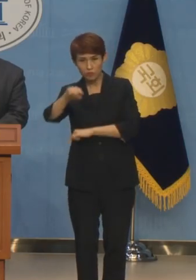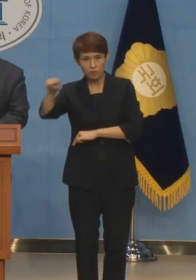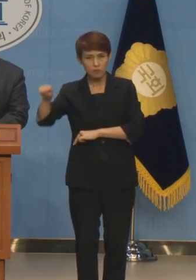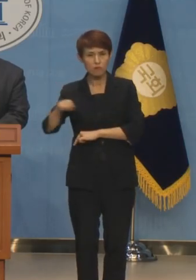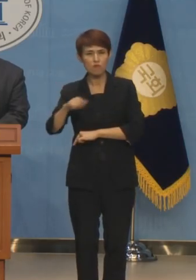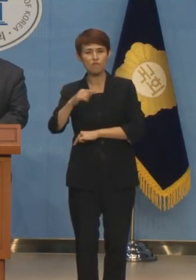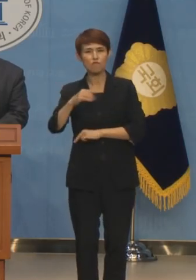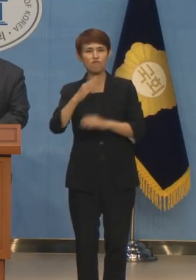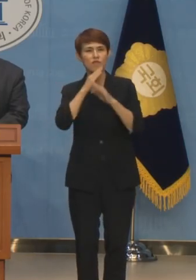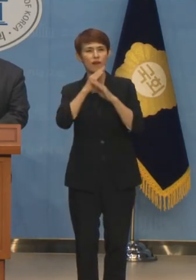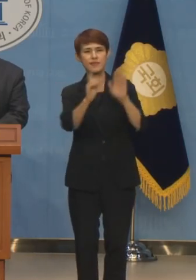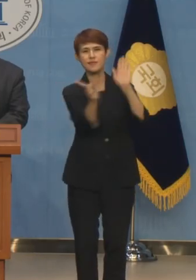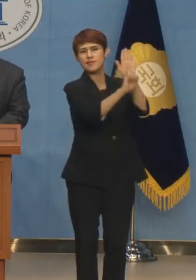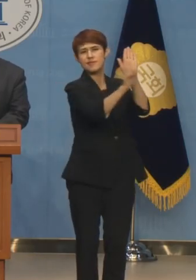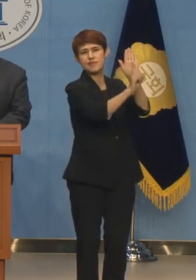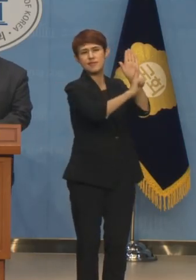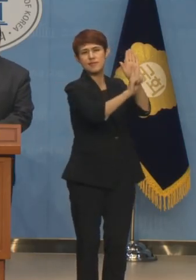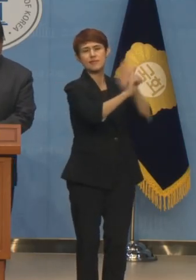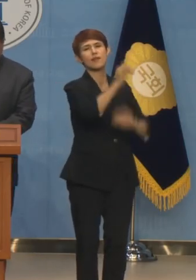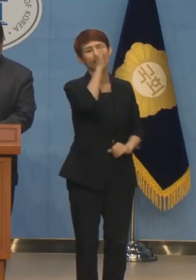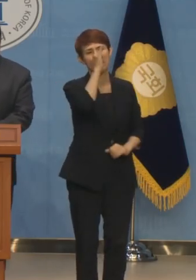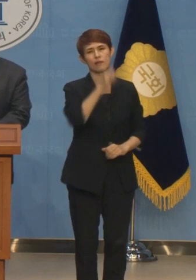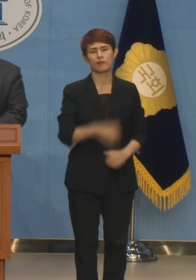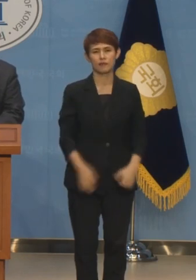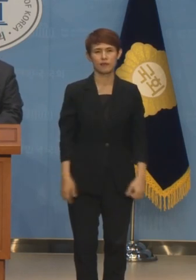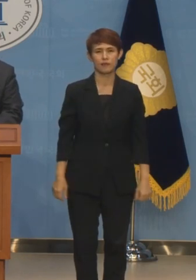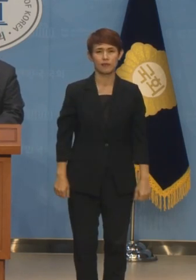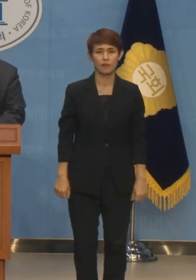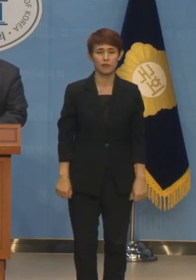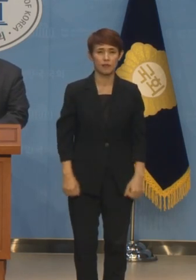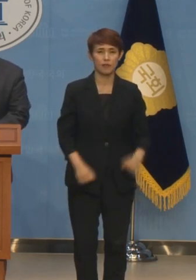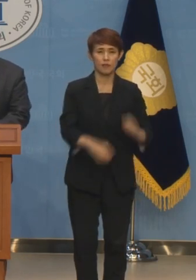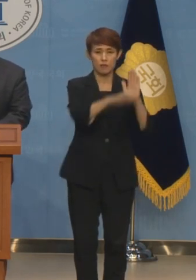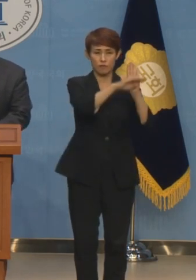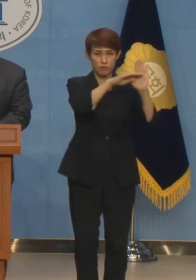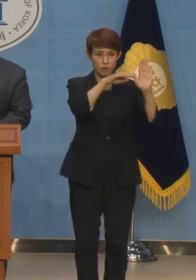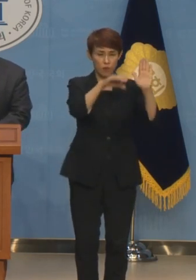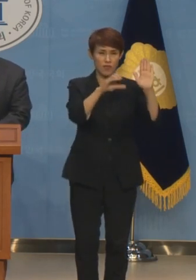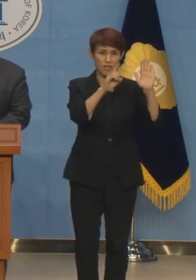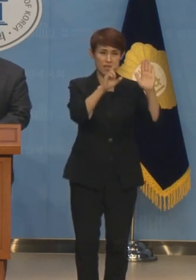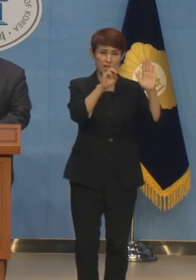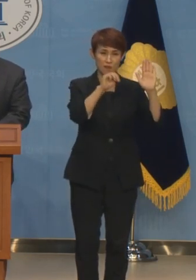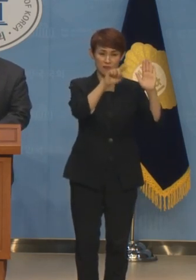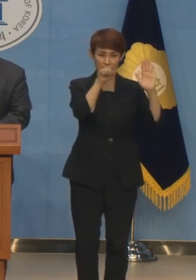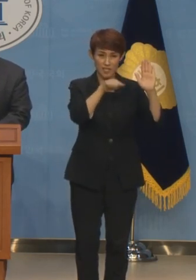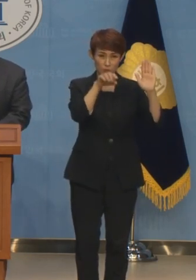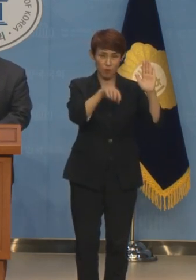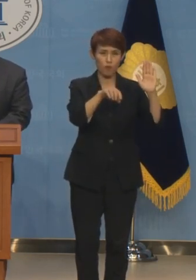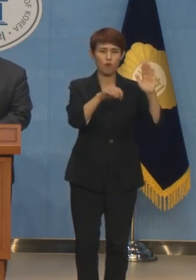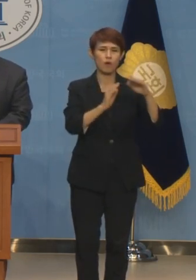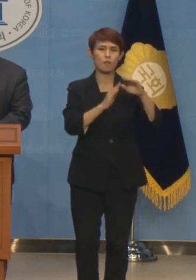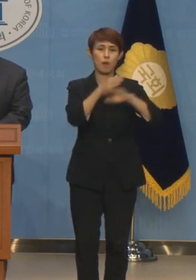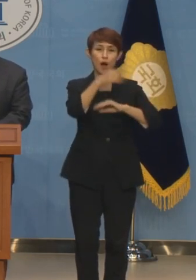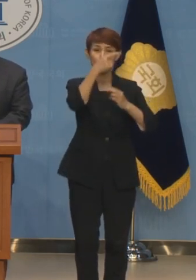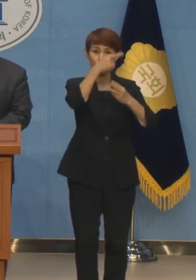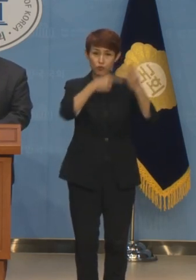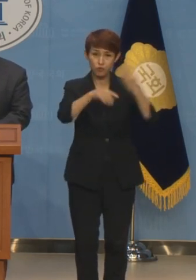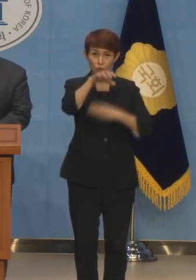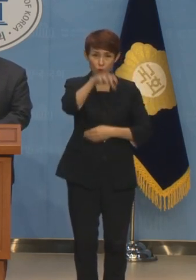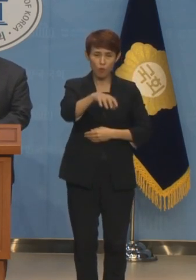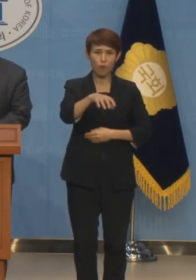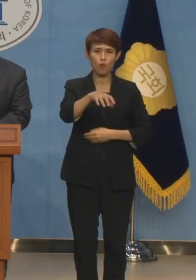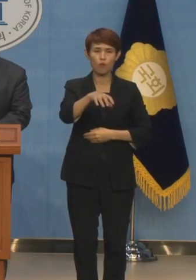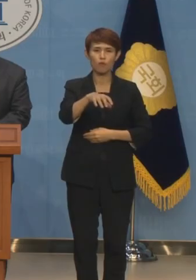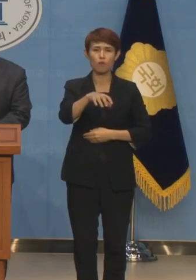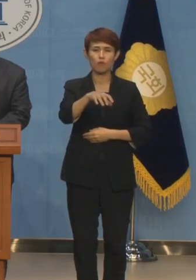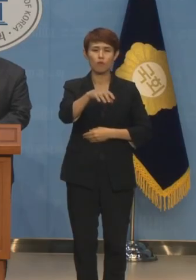대북 전단을 살포했습니다. 휴전선과 DMZ를 맞대고 있는 파주시는 5분의 1이 민간인